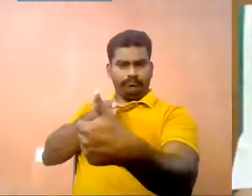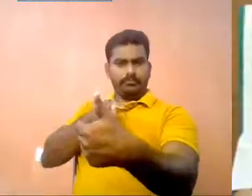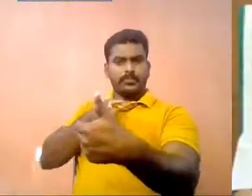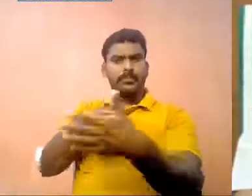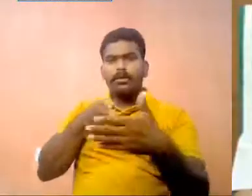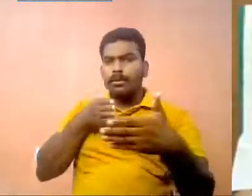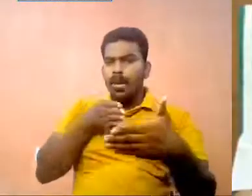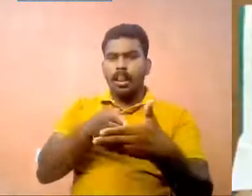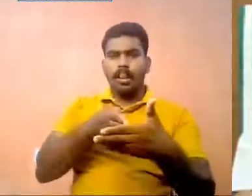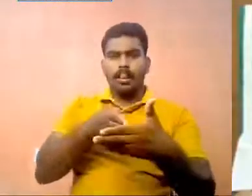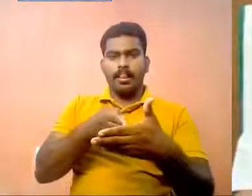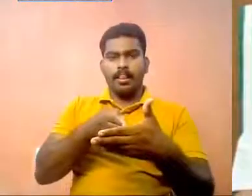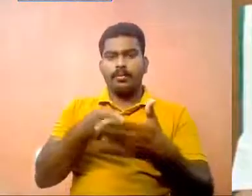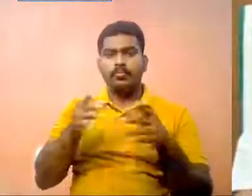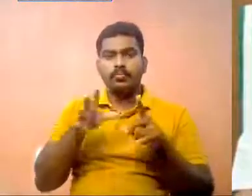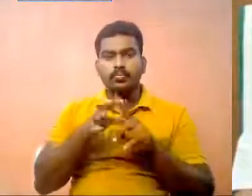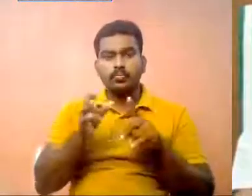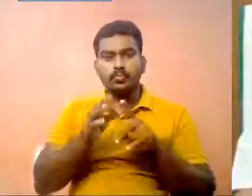അതിപ്പോഴത്തെ